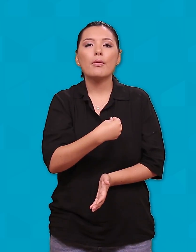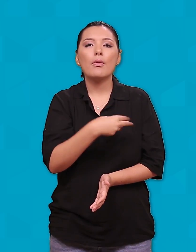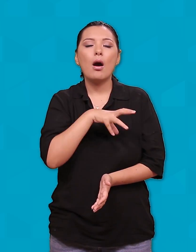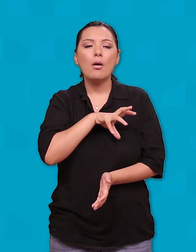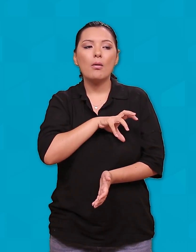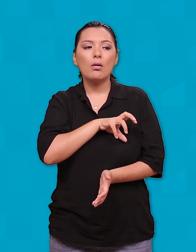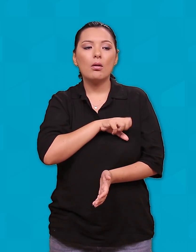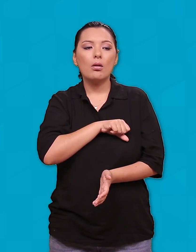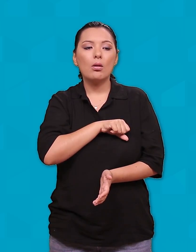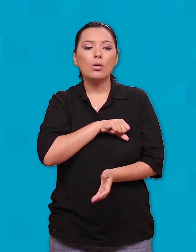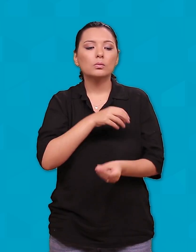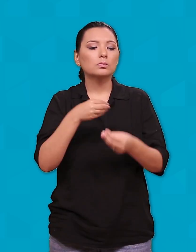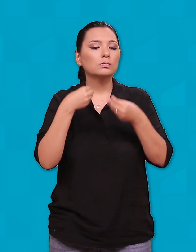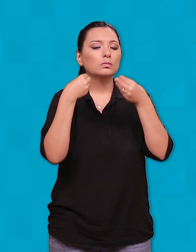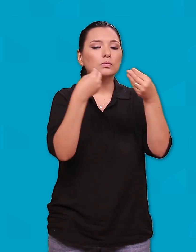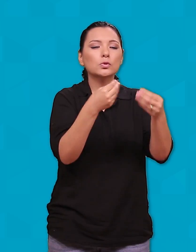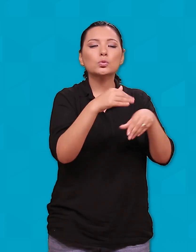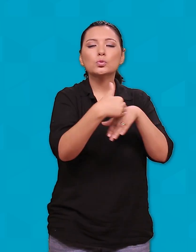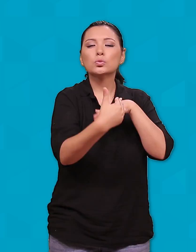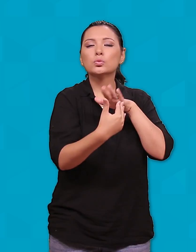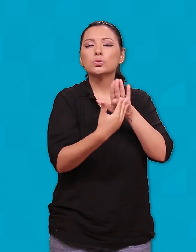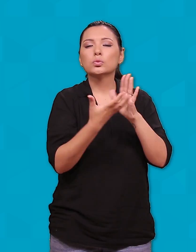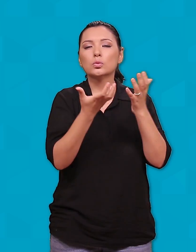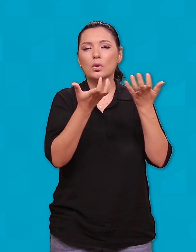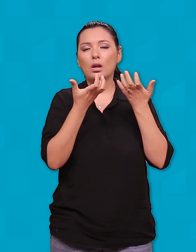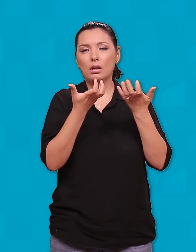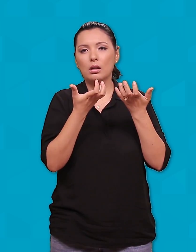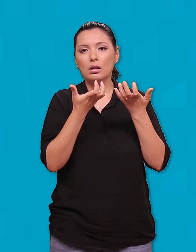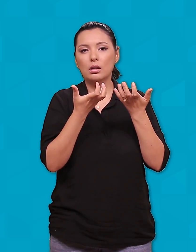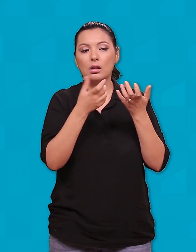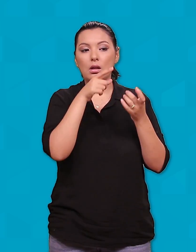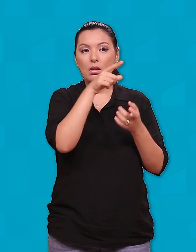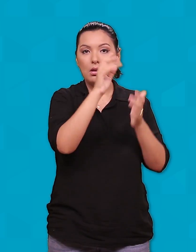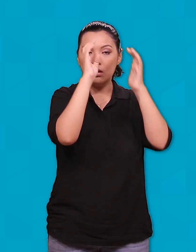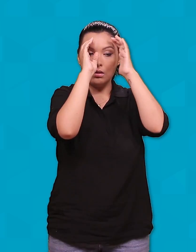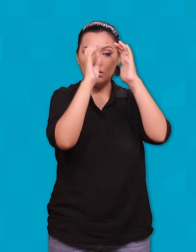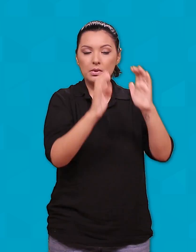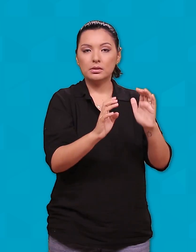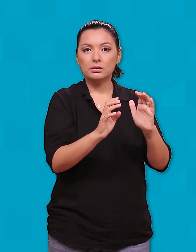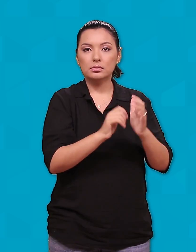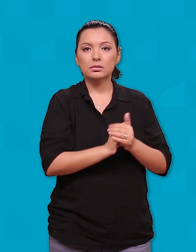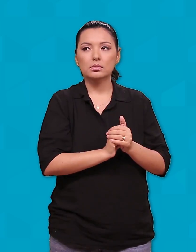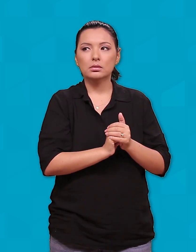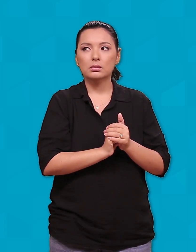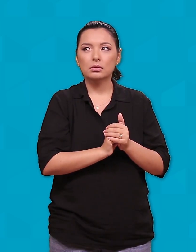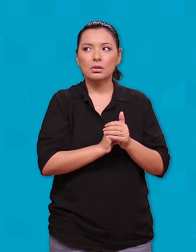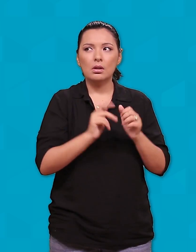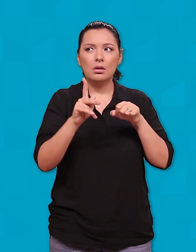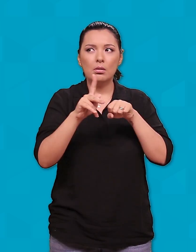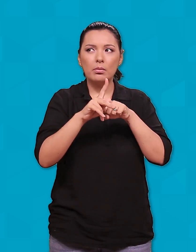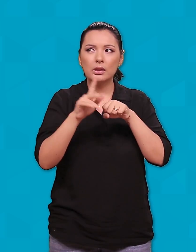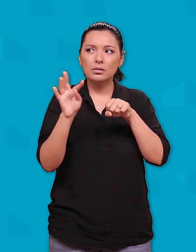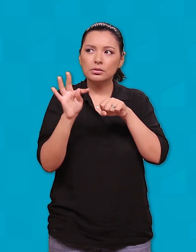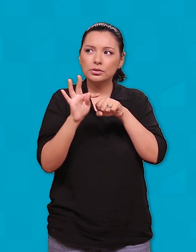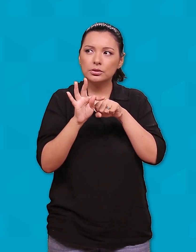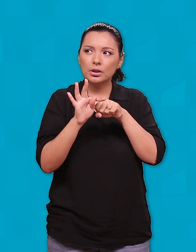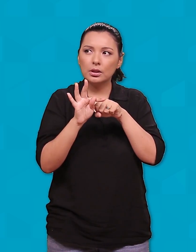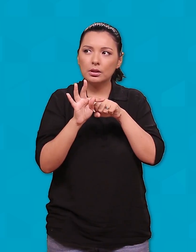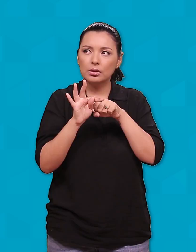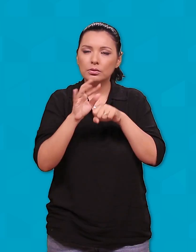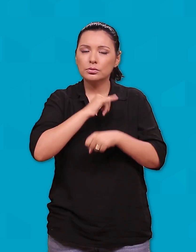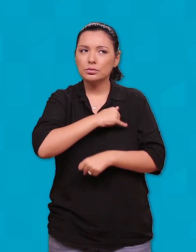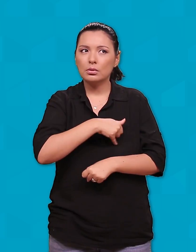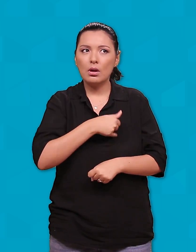qual eu pus todo o meu agrado. Escutai-o. Quando ouviram isto, os discípulos